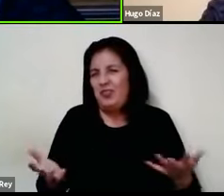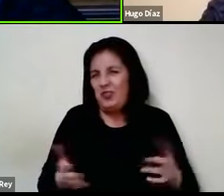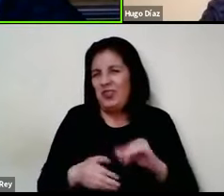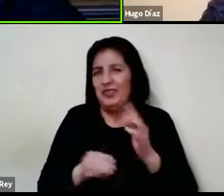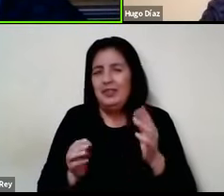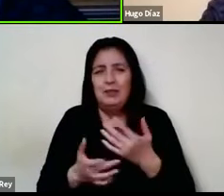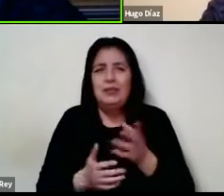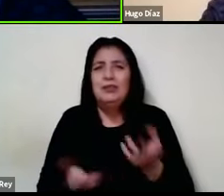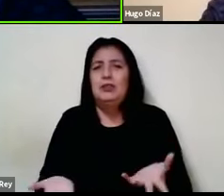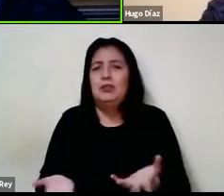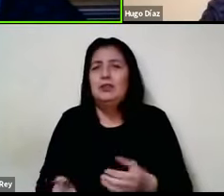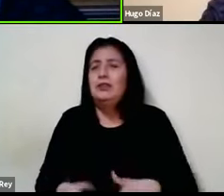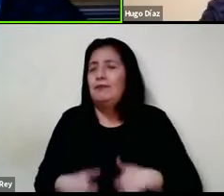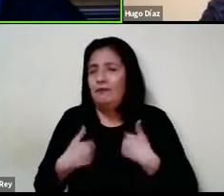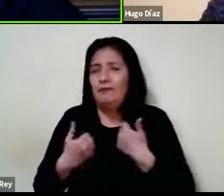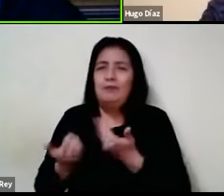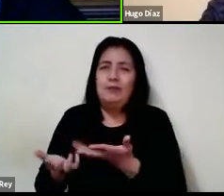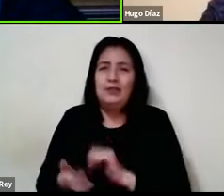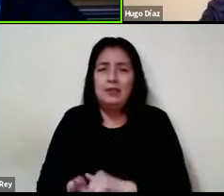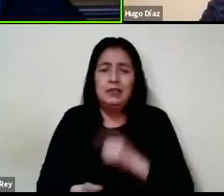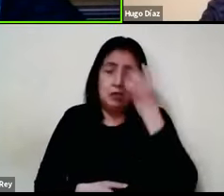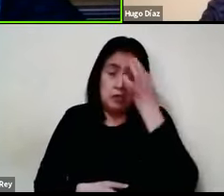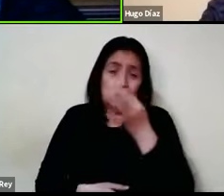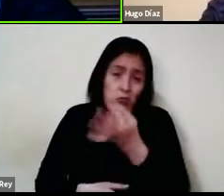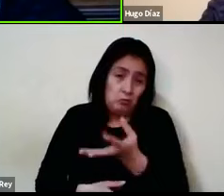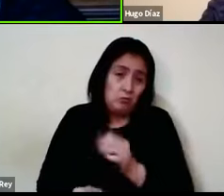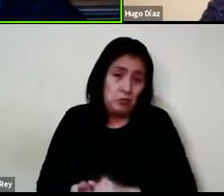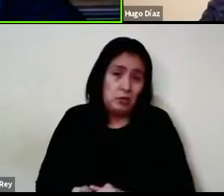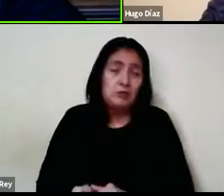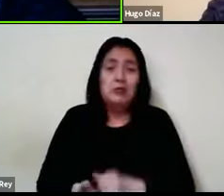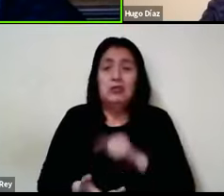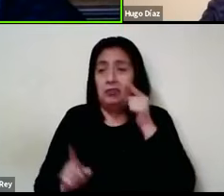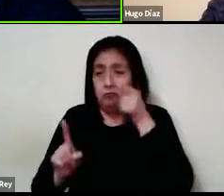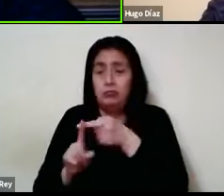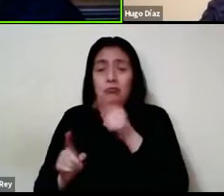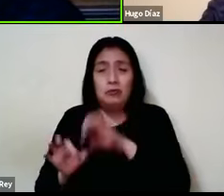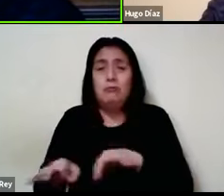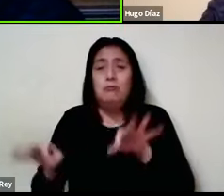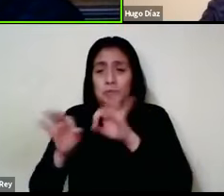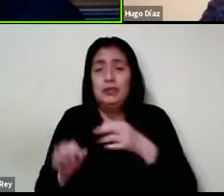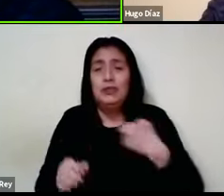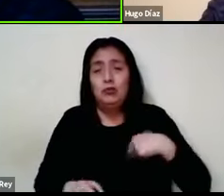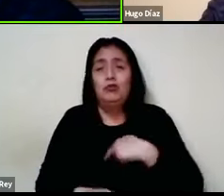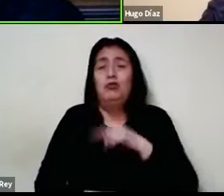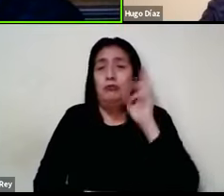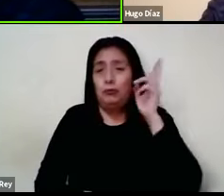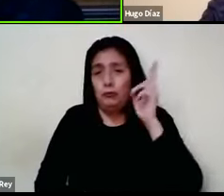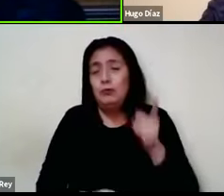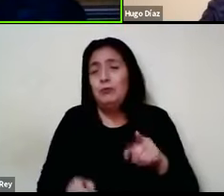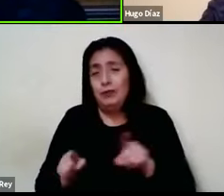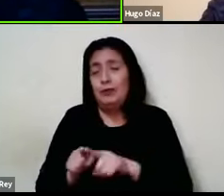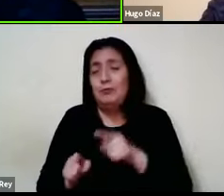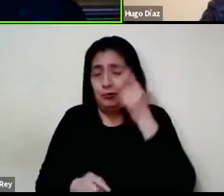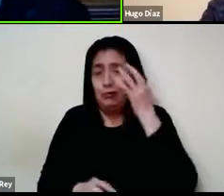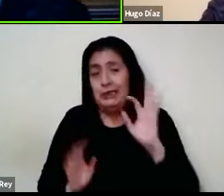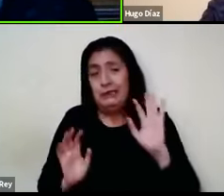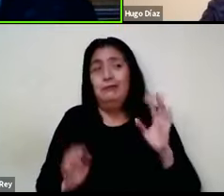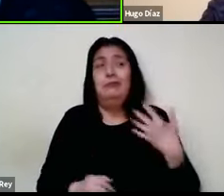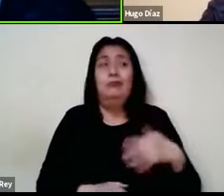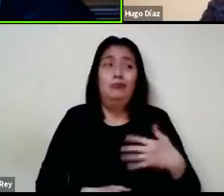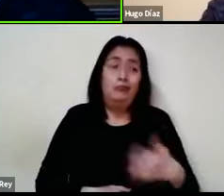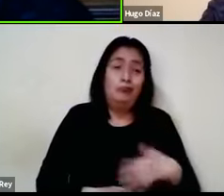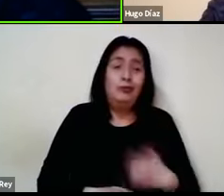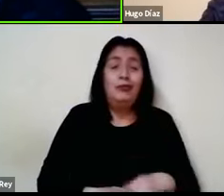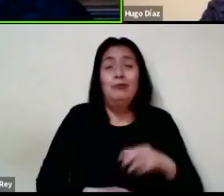Es una condición de vida. Y creo que eso es un punto importante en nosotros los docentes, porque también veo que le están pasando